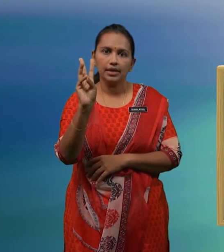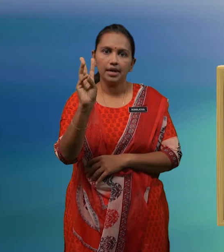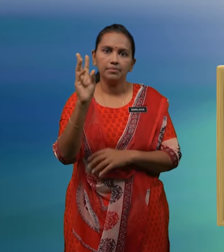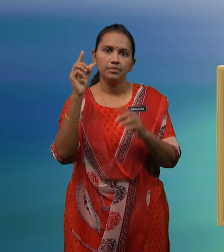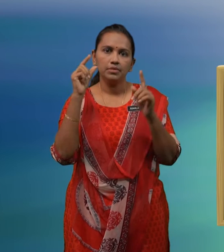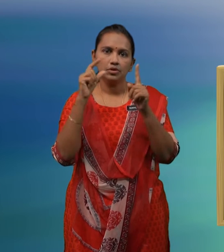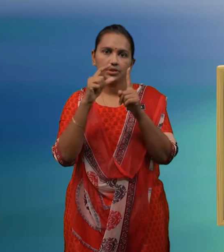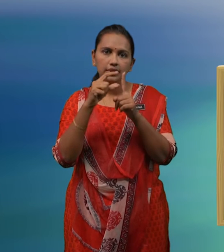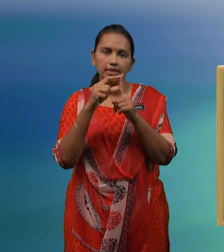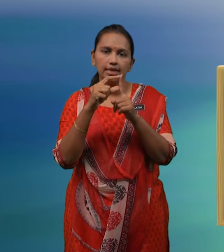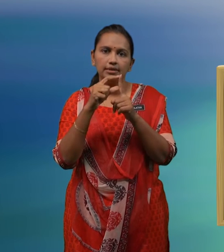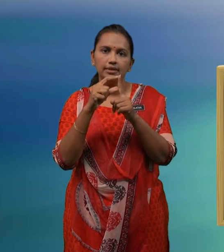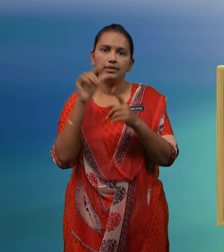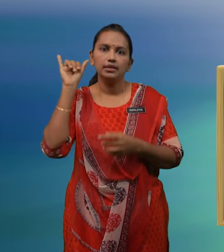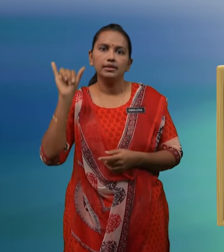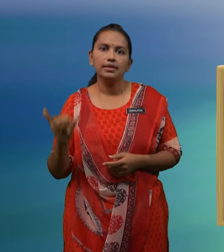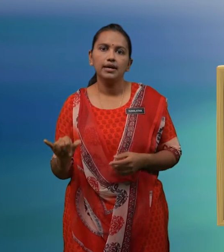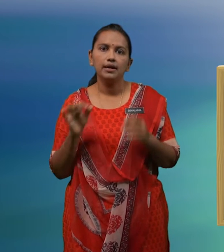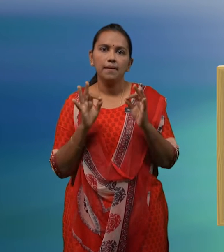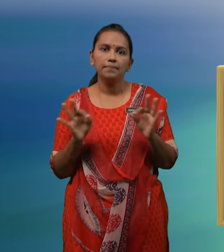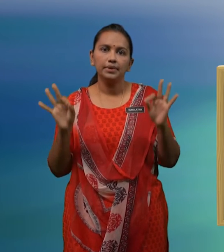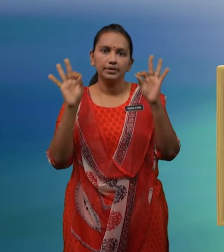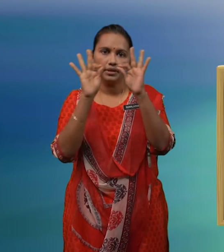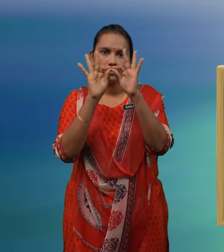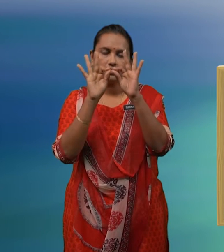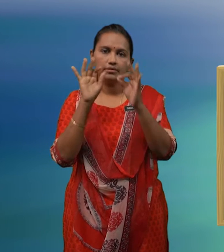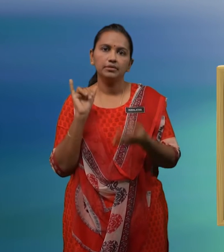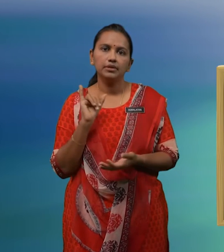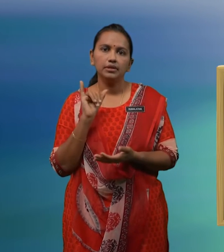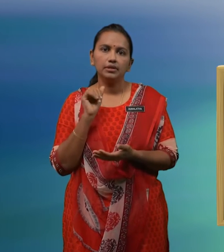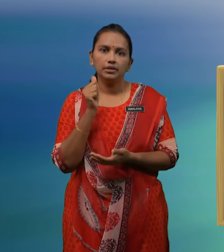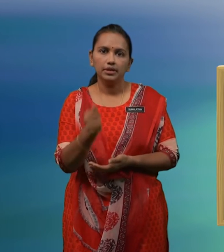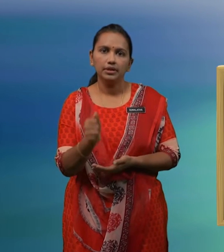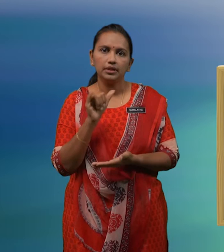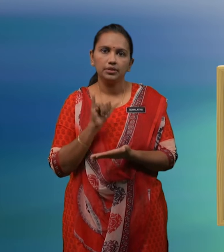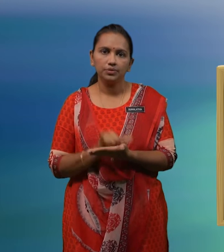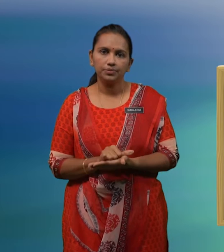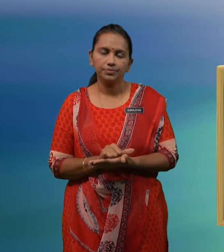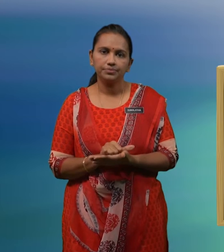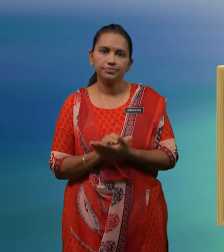6 kosakata yang penting, iaitu